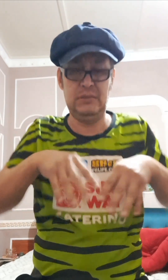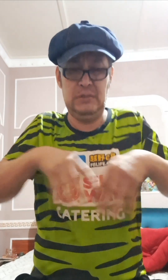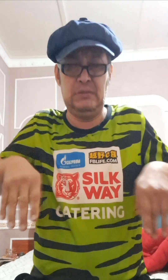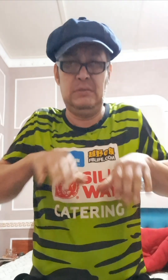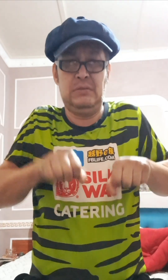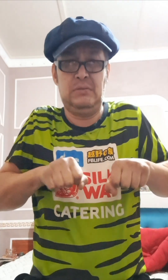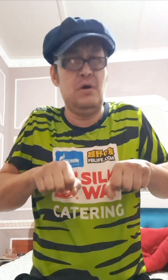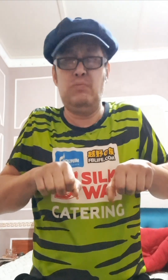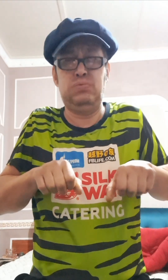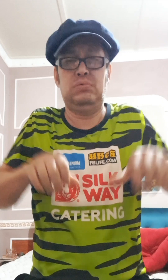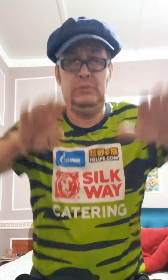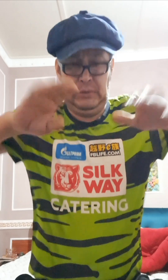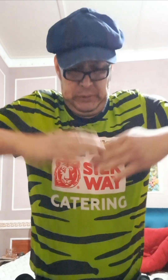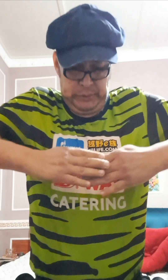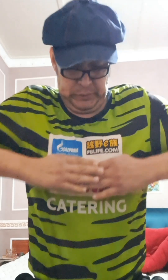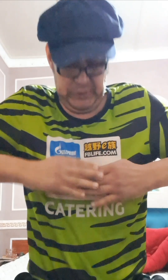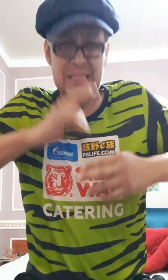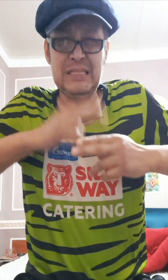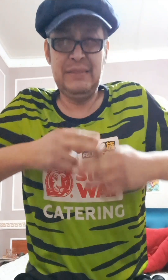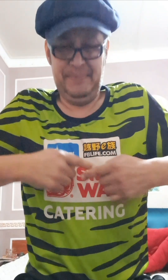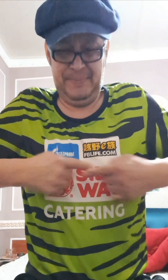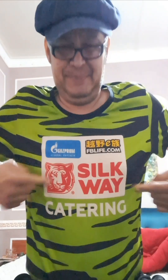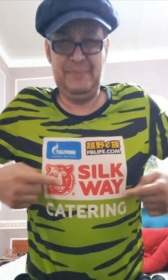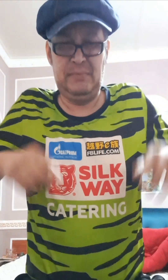para asegurarse de que no hubiera moho ni olores extraños.